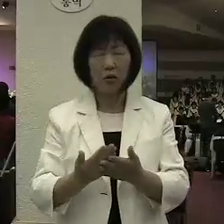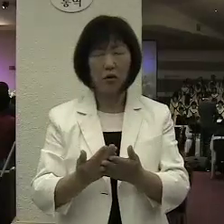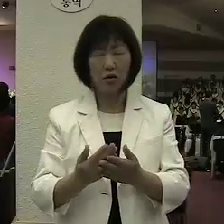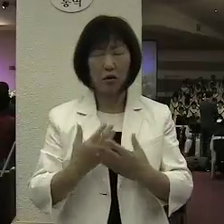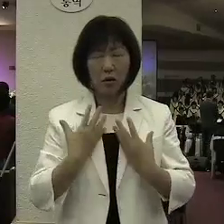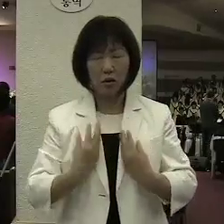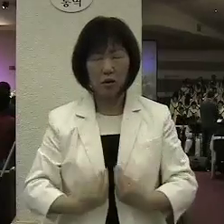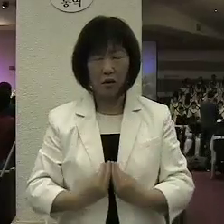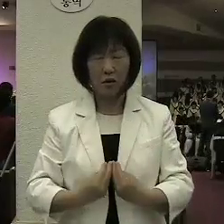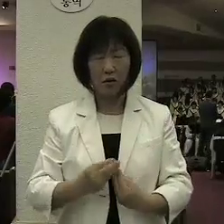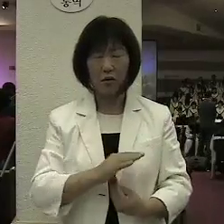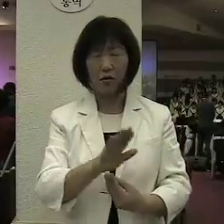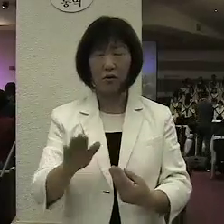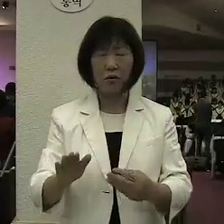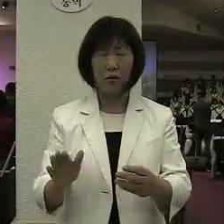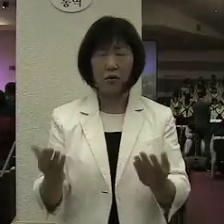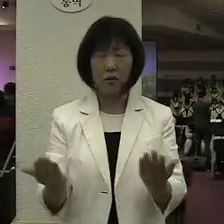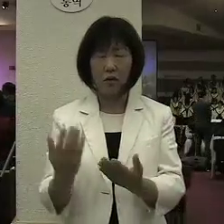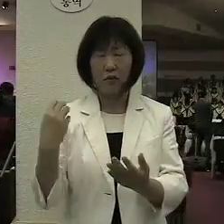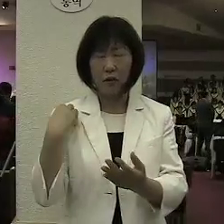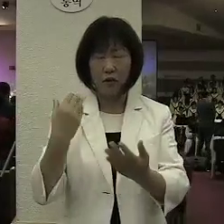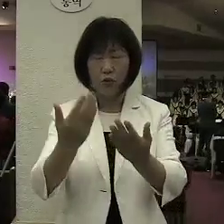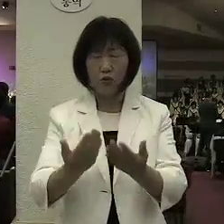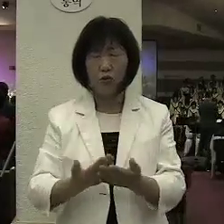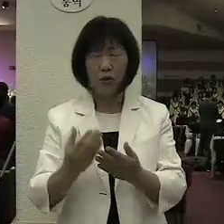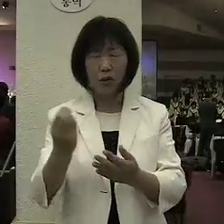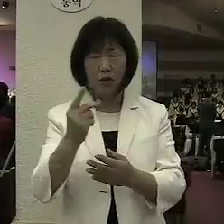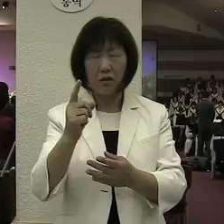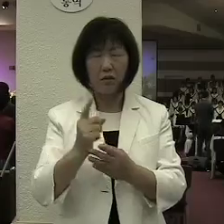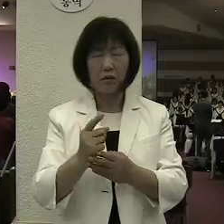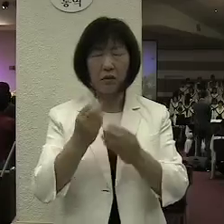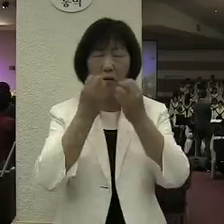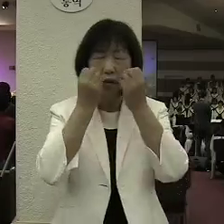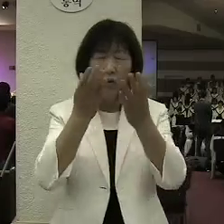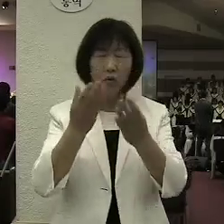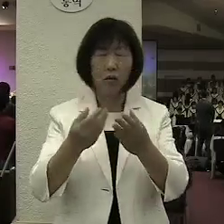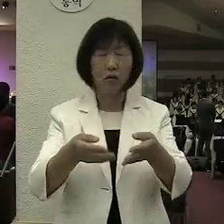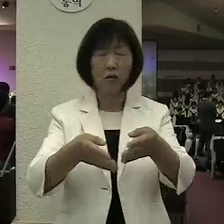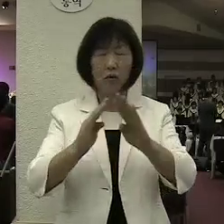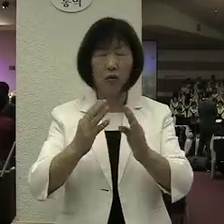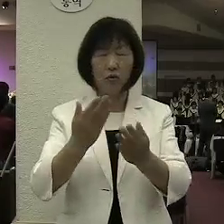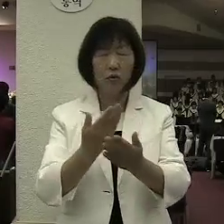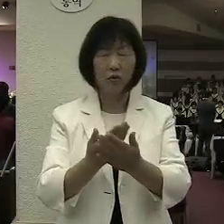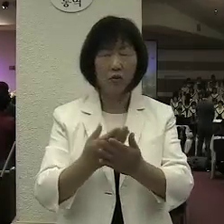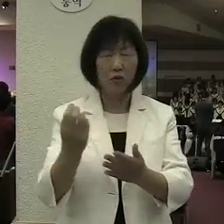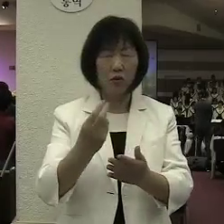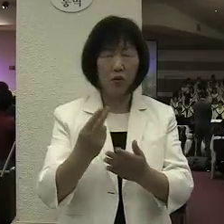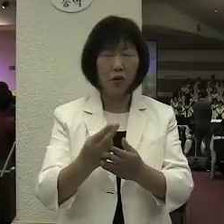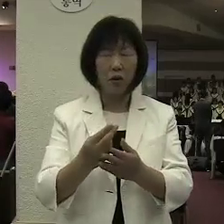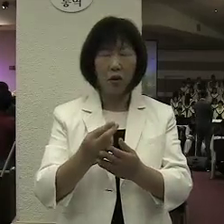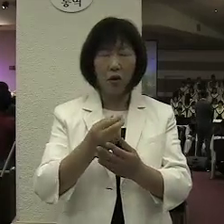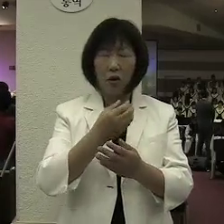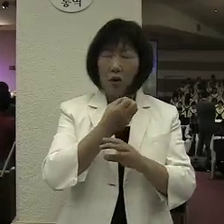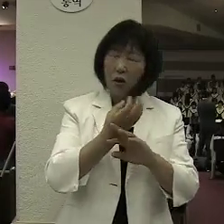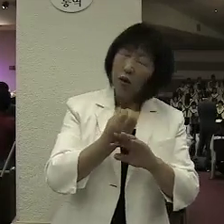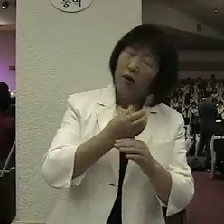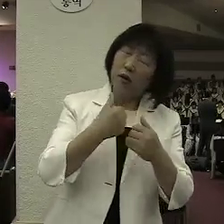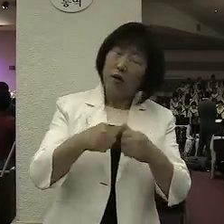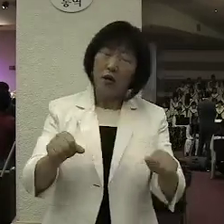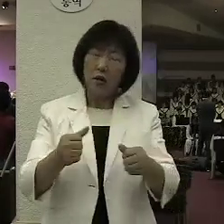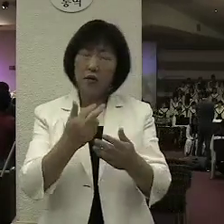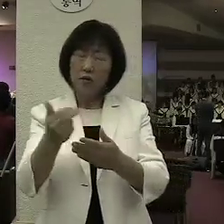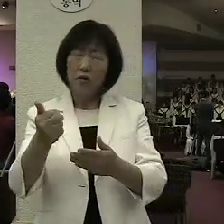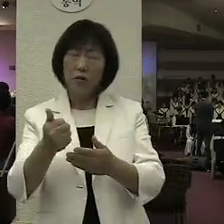낙심하고 좌절한 저희들에게 사명을 주시어서 다시 한번 세워 주시옵소서. 또한 옥합을 깨뜨려 주님의